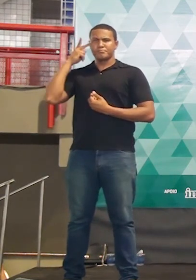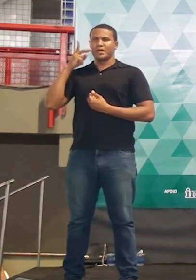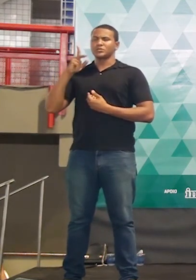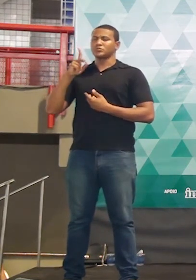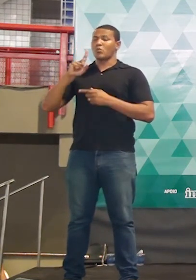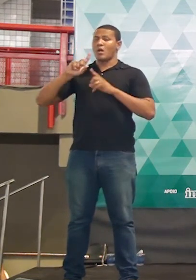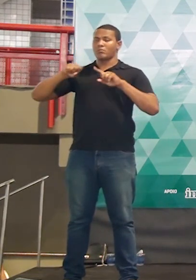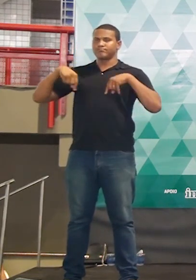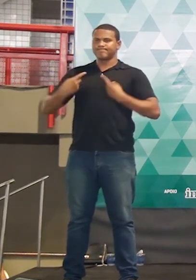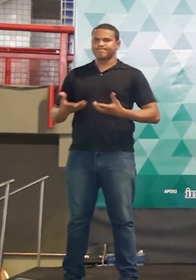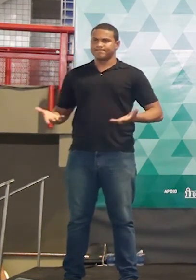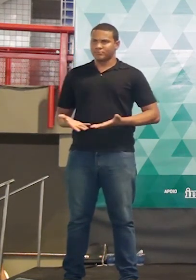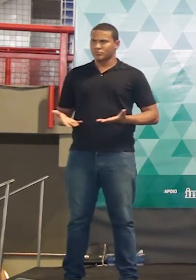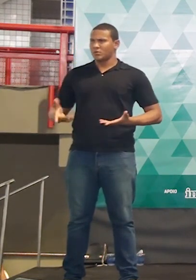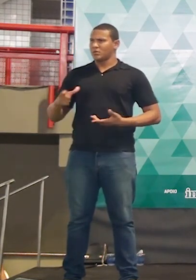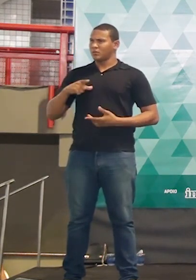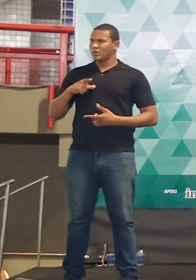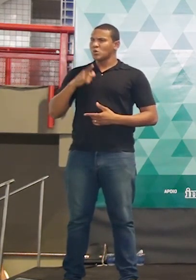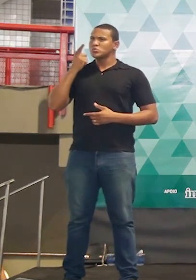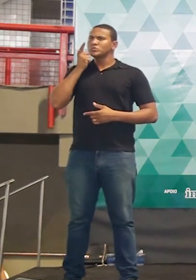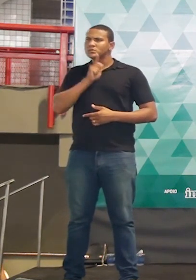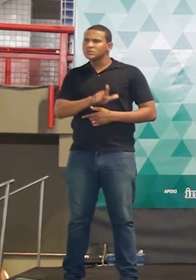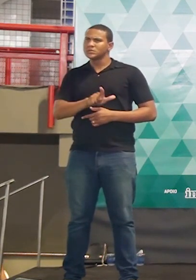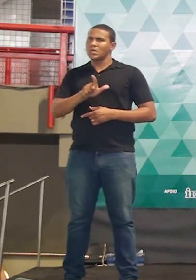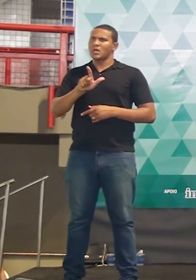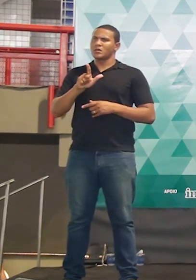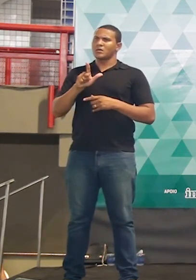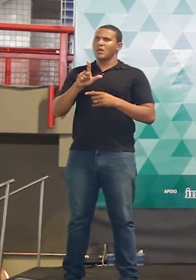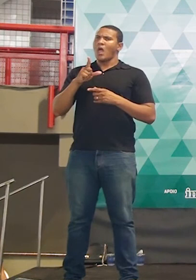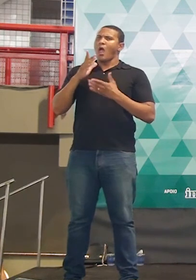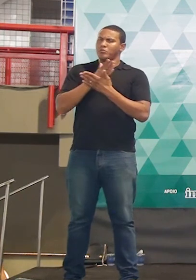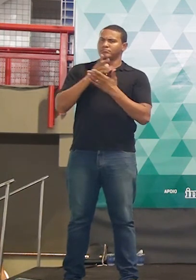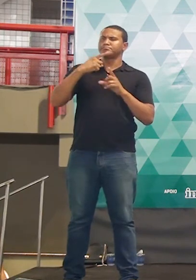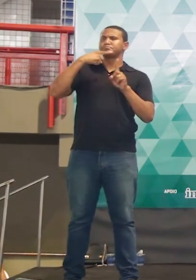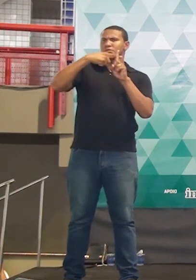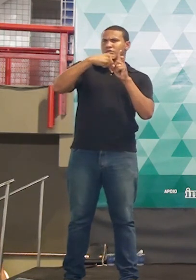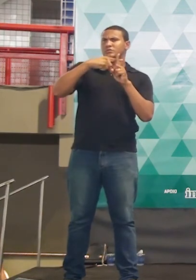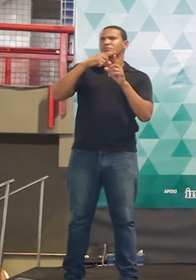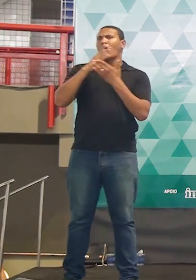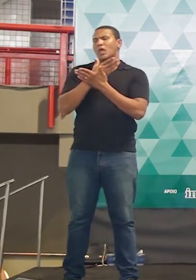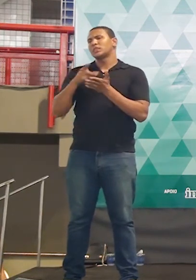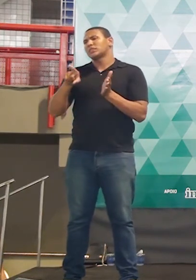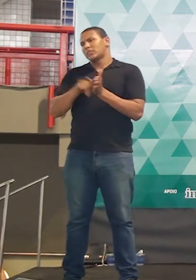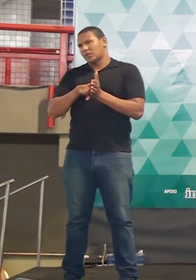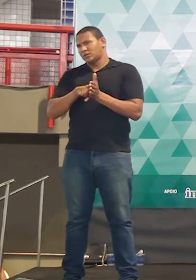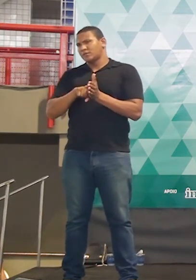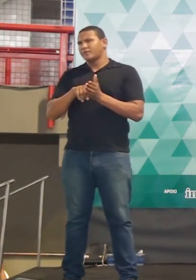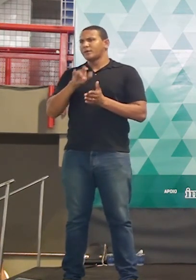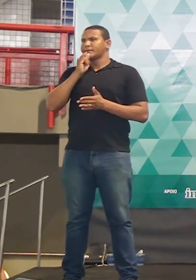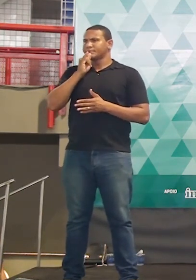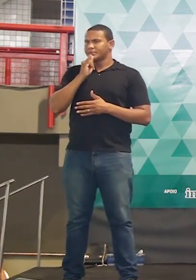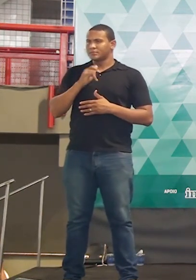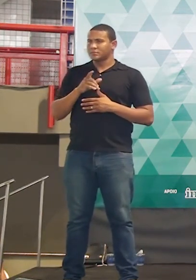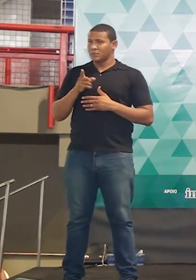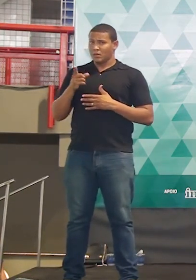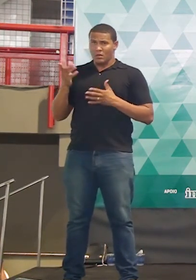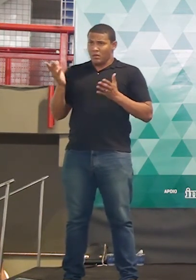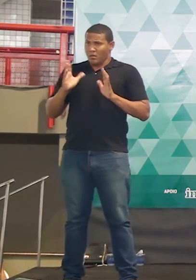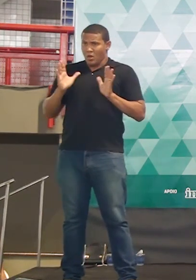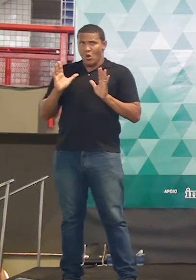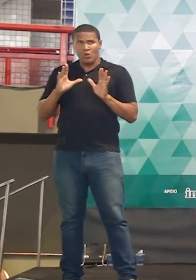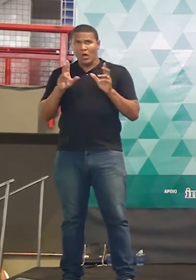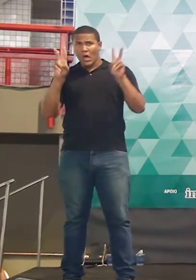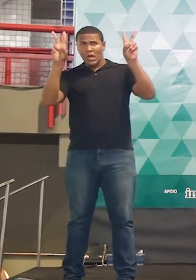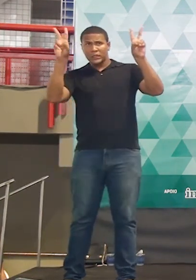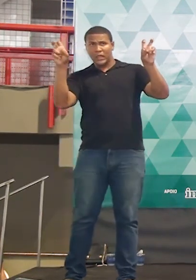Determinadas ações, determinadas práticas positivas e negativas. Veja que eu não copiei o tema,